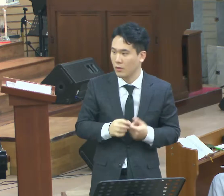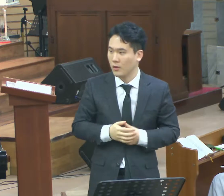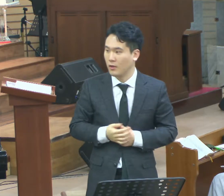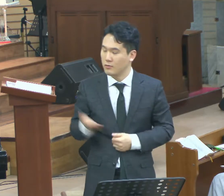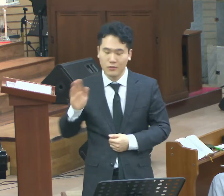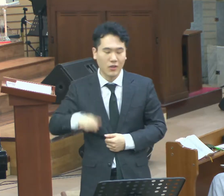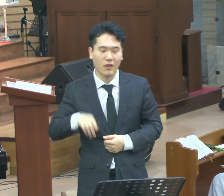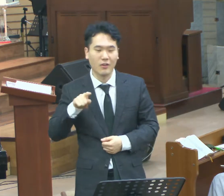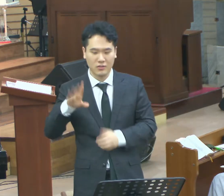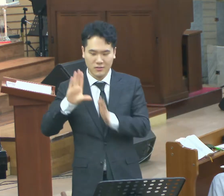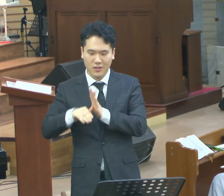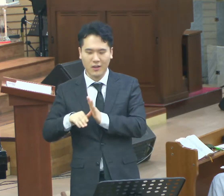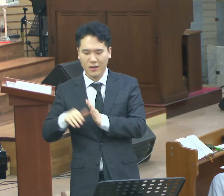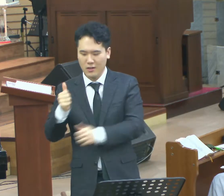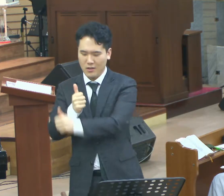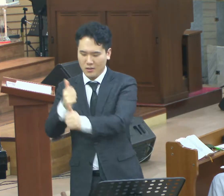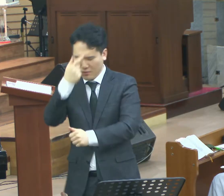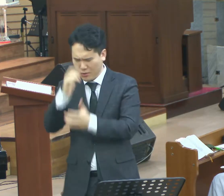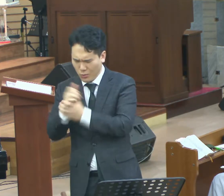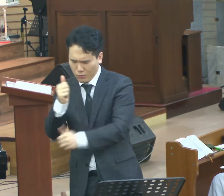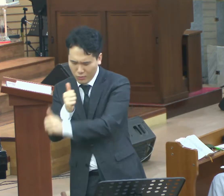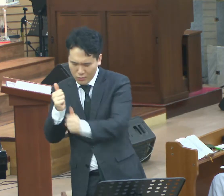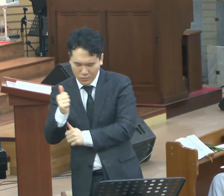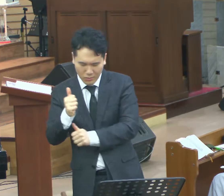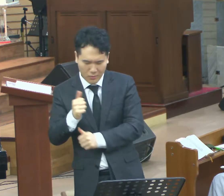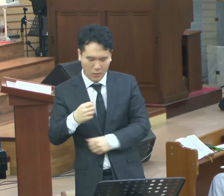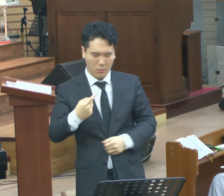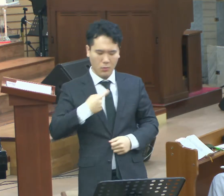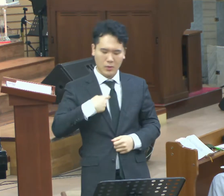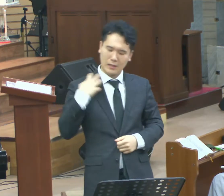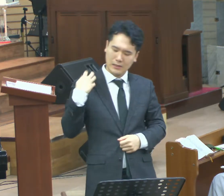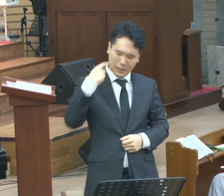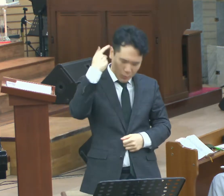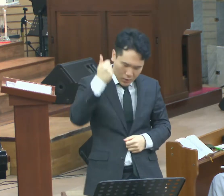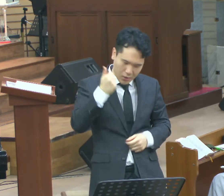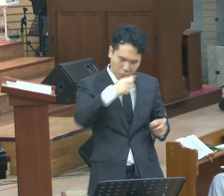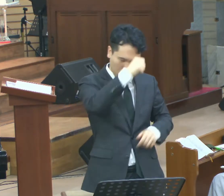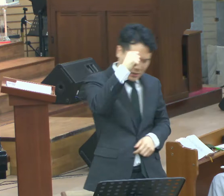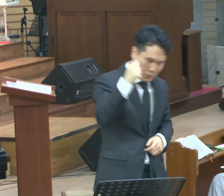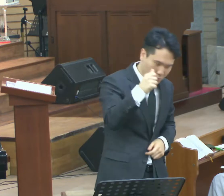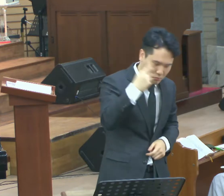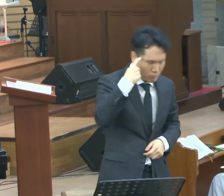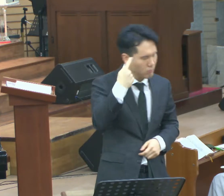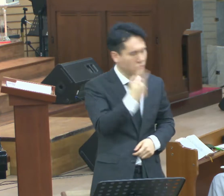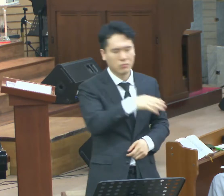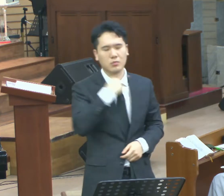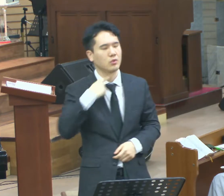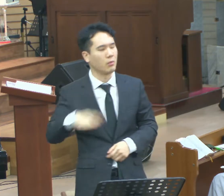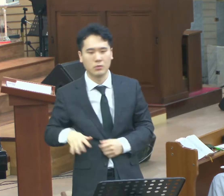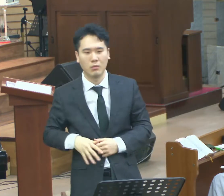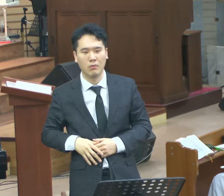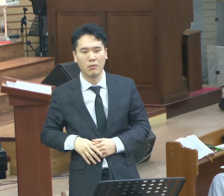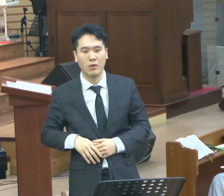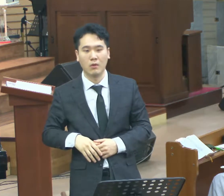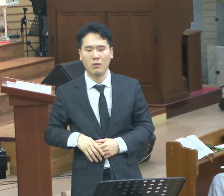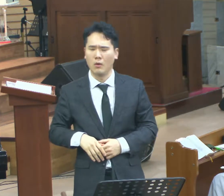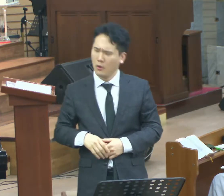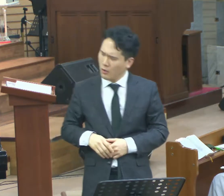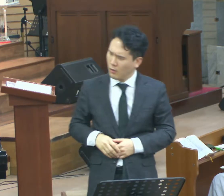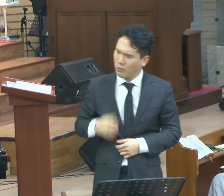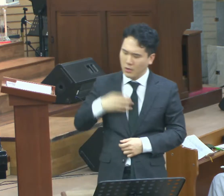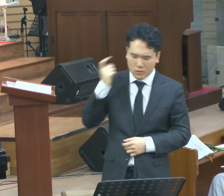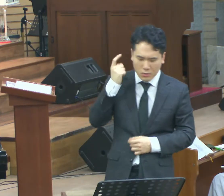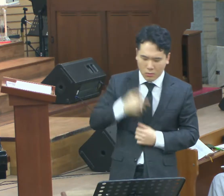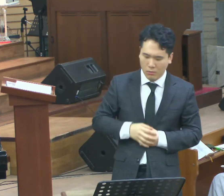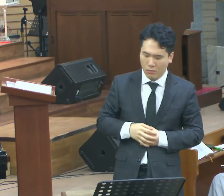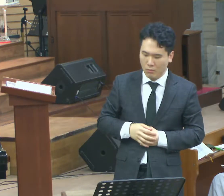당시에 안 물어봤어요. 막 기도를 하는 거예요. 제가 그 얘기를 통해서 들었어요. 듣고는 제 마음에 이런 생각이